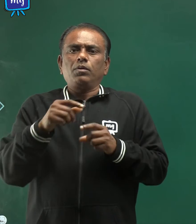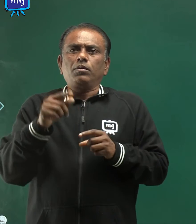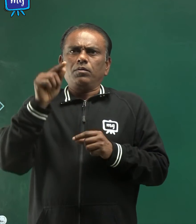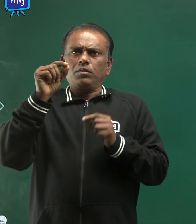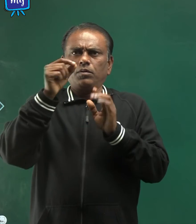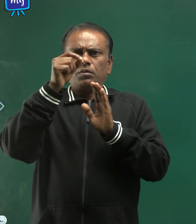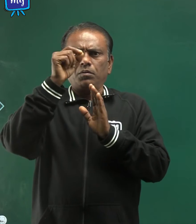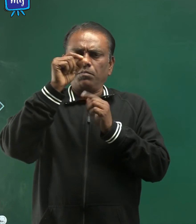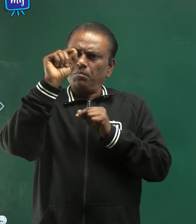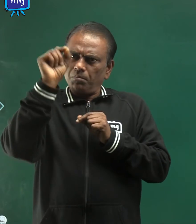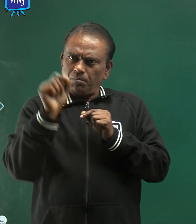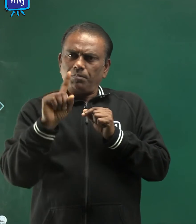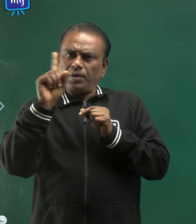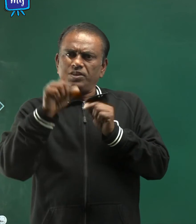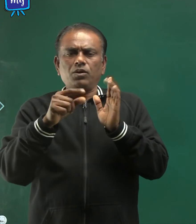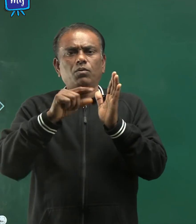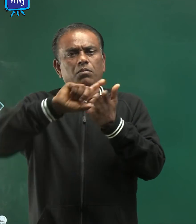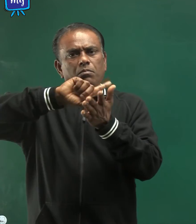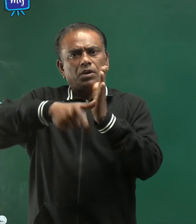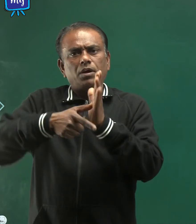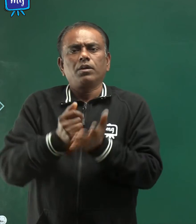पेंसिल व प्रकार की सहायता से